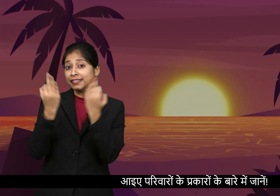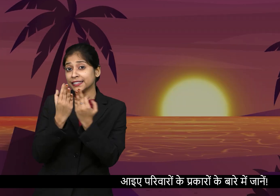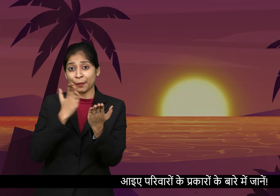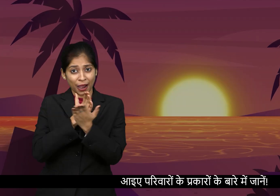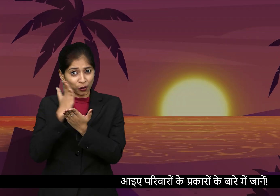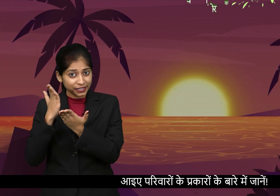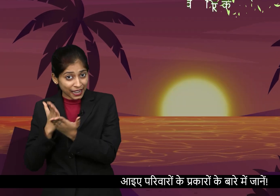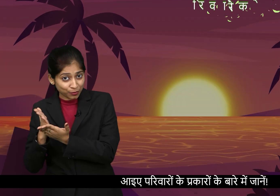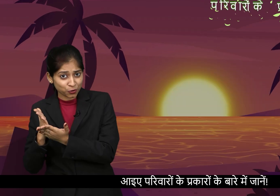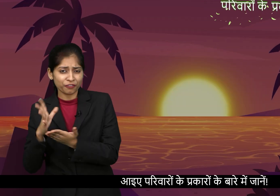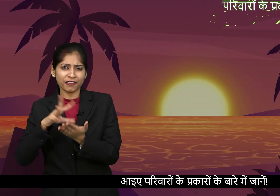के प्रकारों के बारे में जानें।